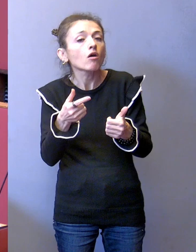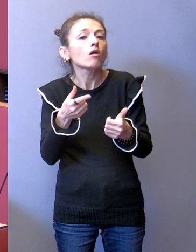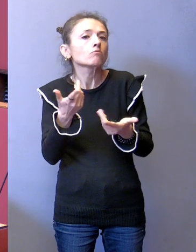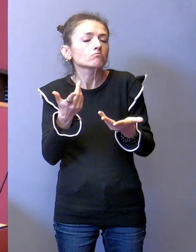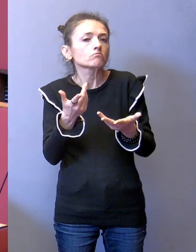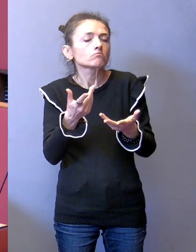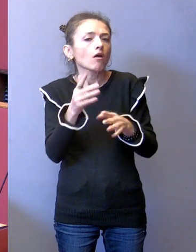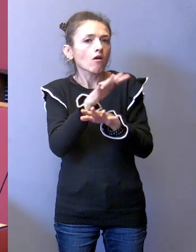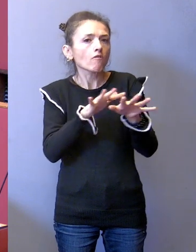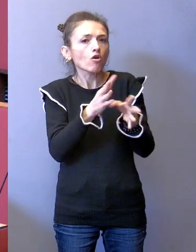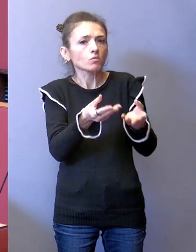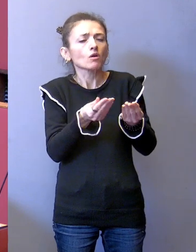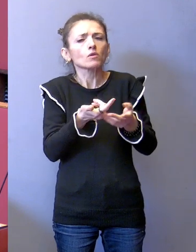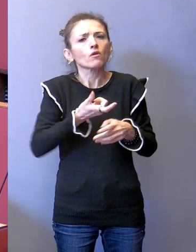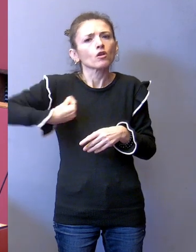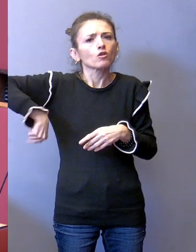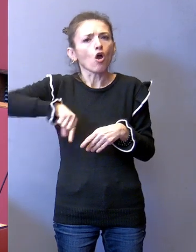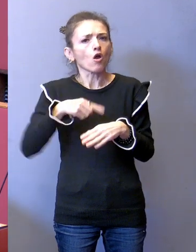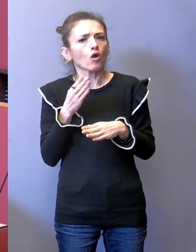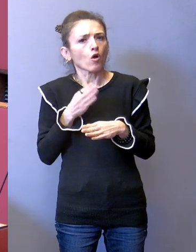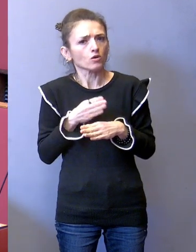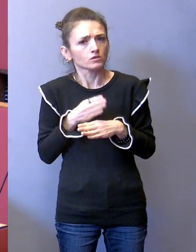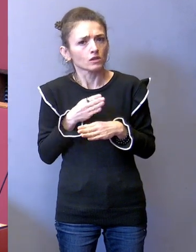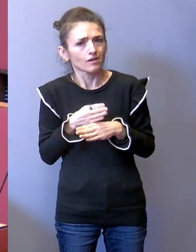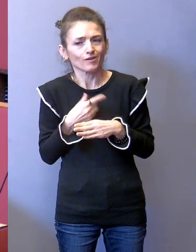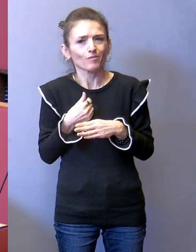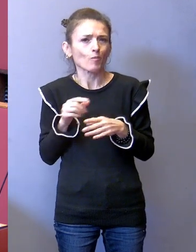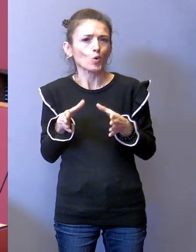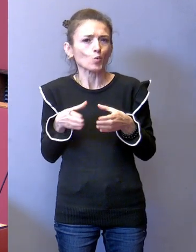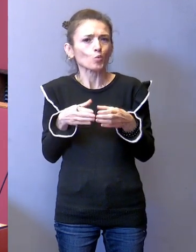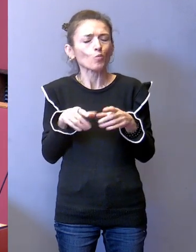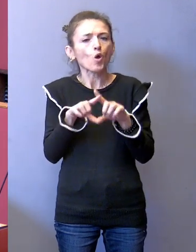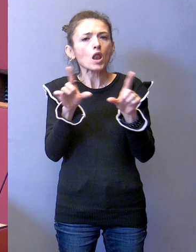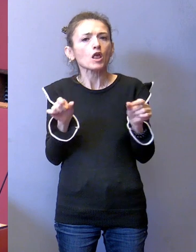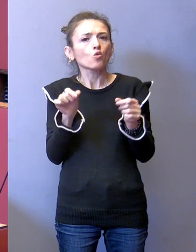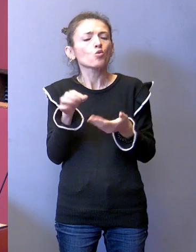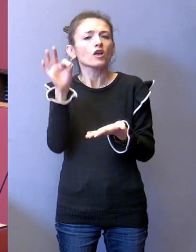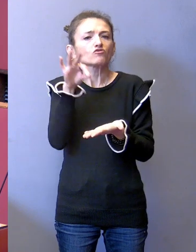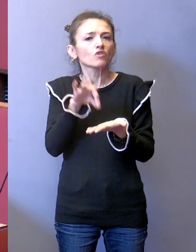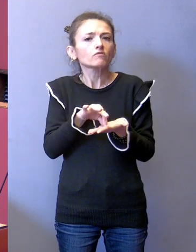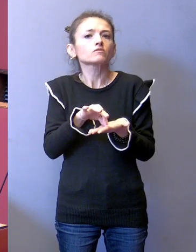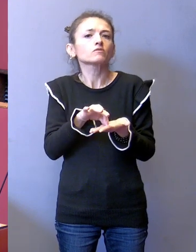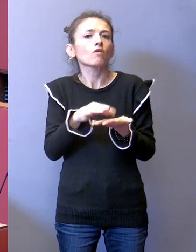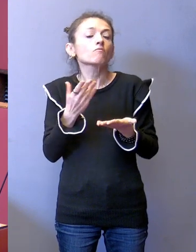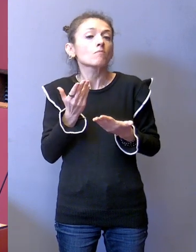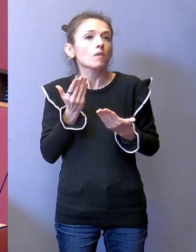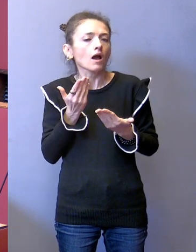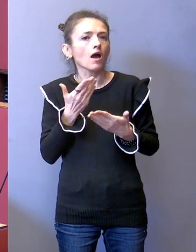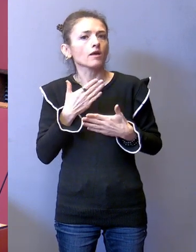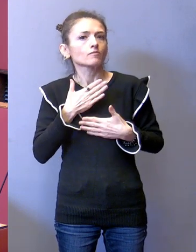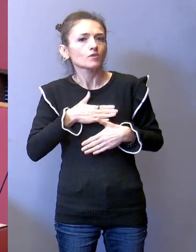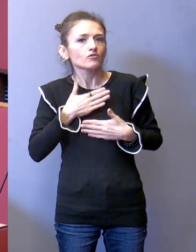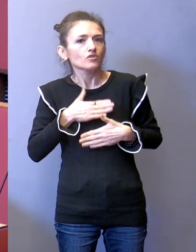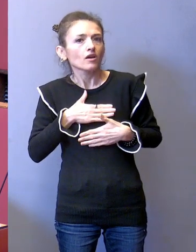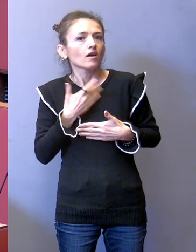conoscenza anche perché come consiglieri comunali e di Liguria al centro sarà nostro piacere contributo anche poterle segnalare